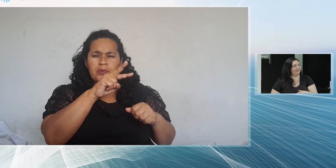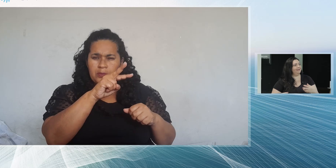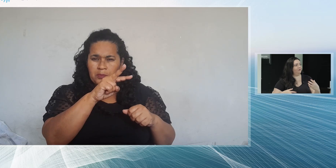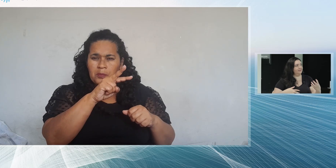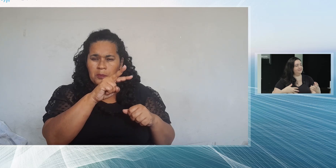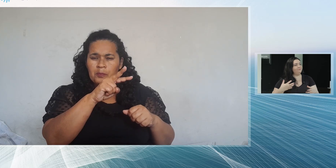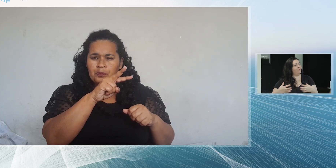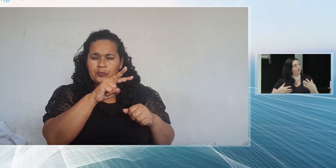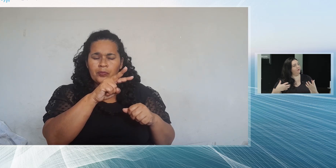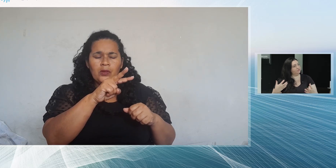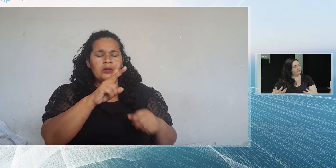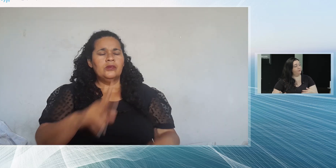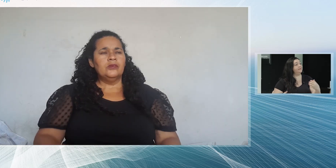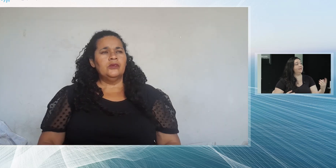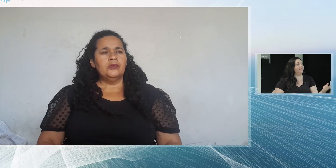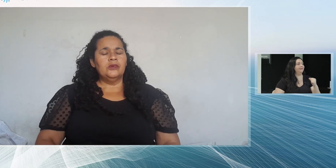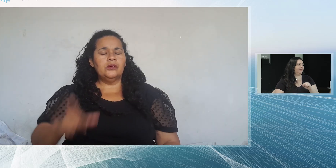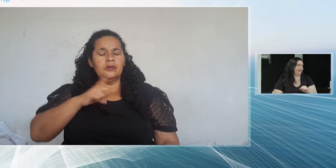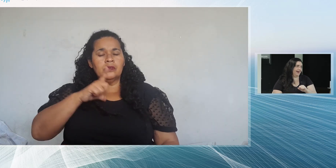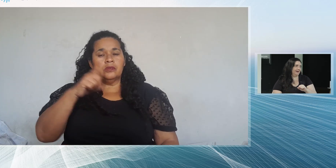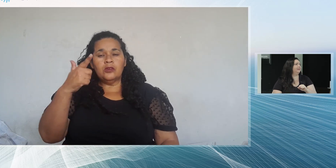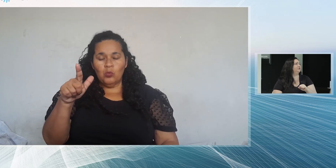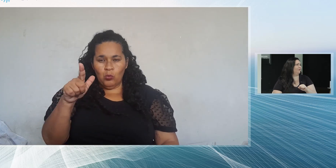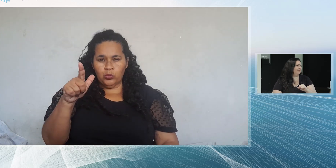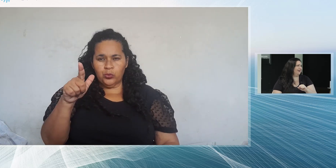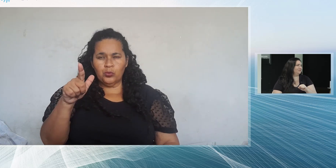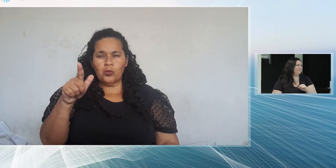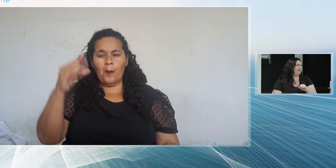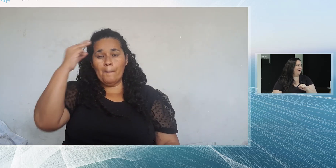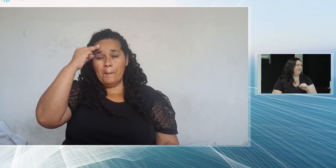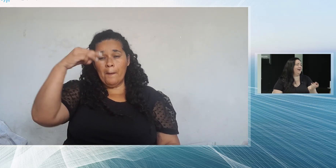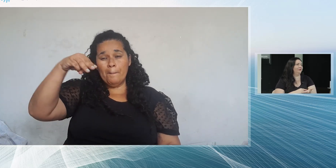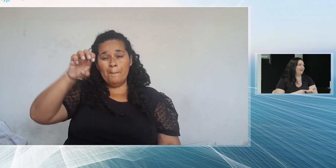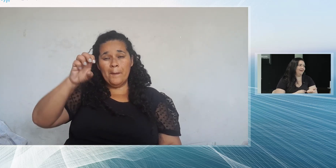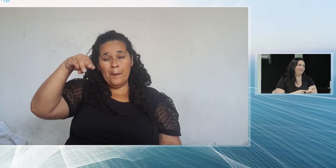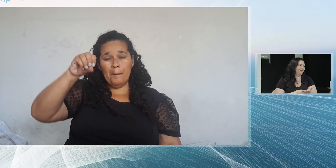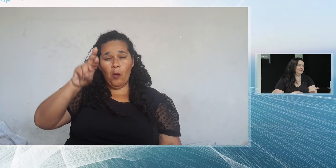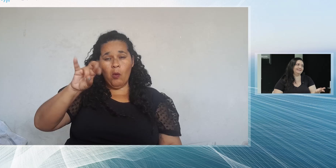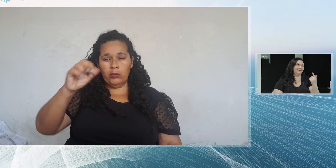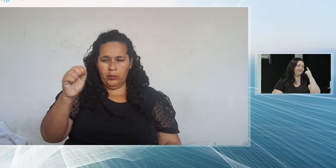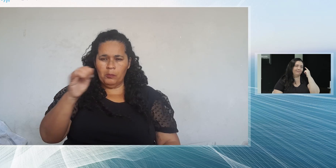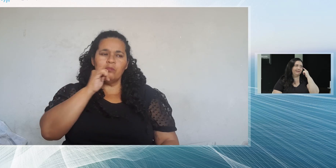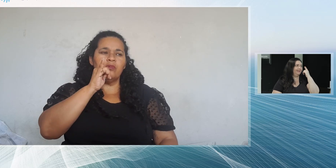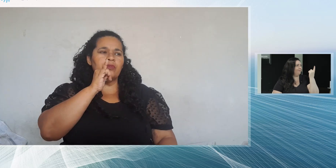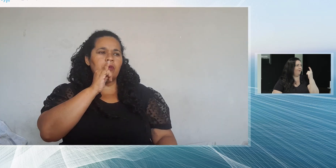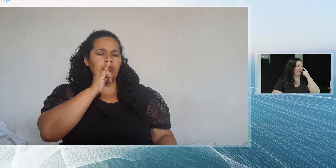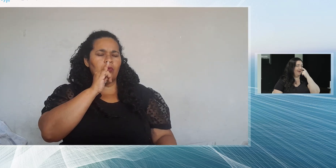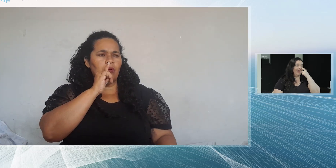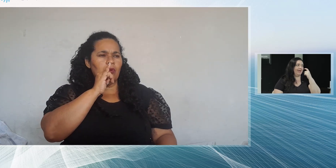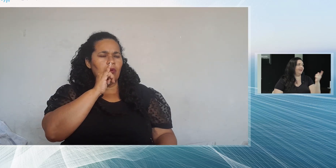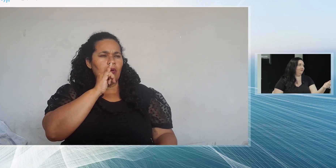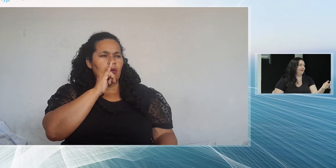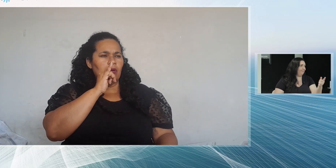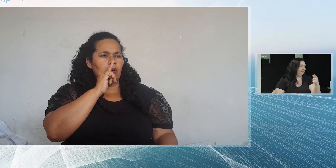5. Né? Então, existe uma memória operacional que quem é TDAH tem dificuldade. Vai anotar, porque se depender da